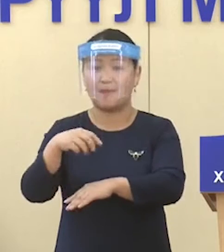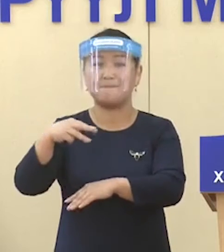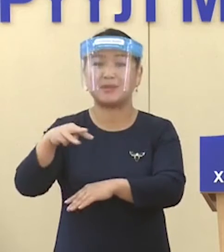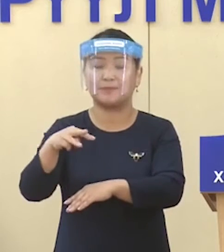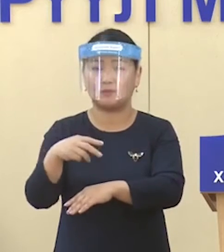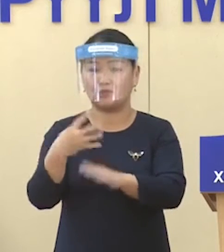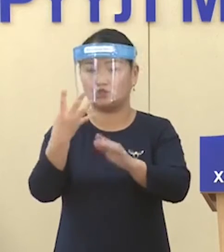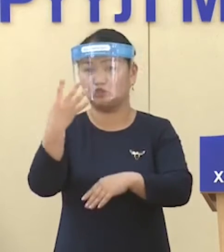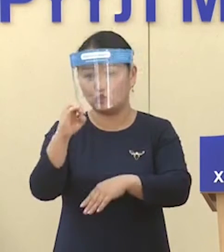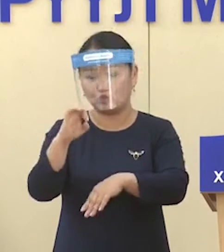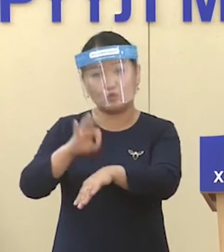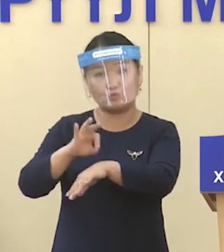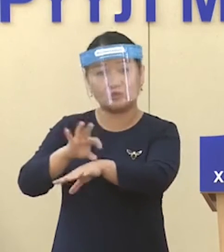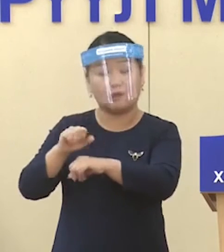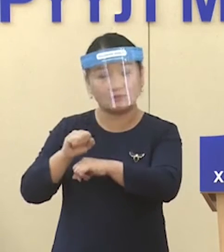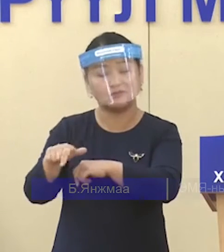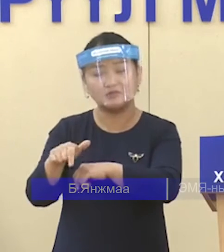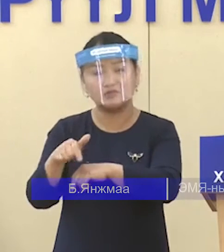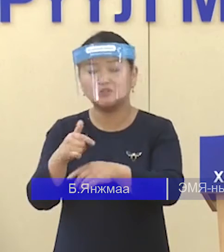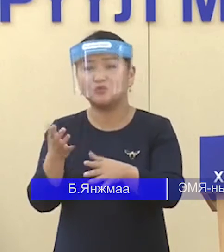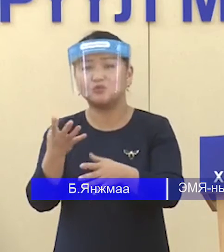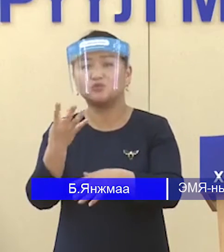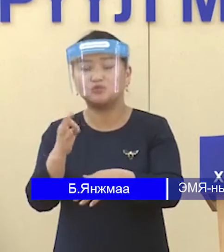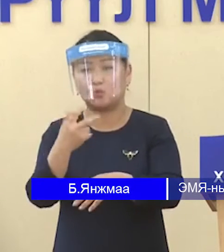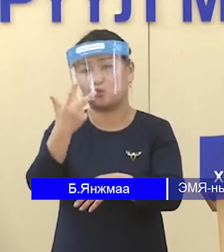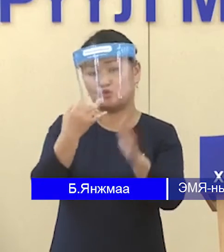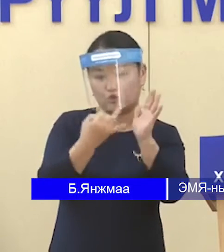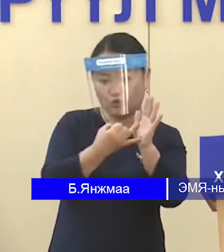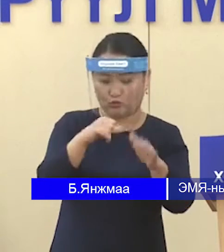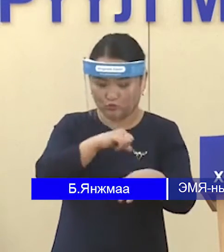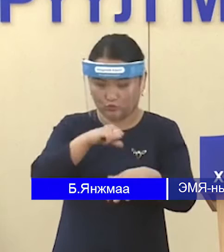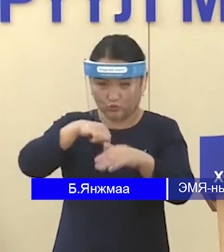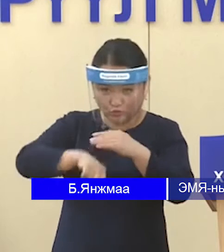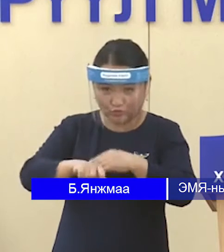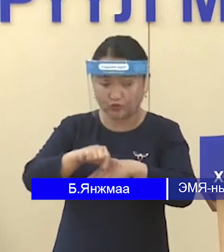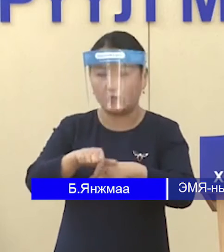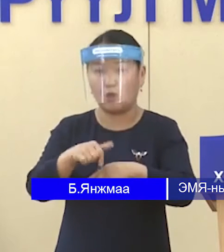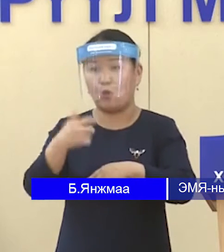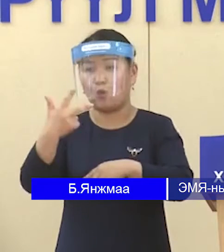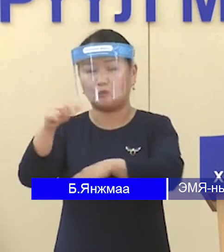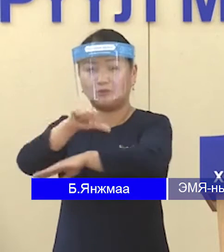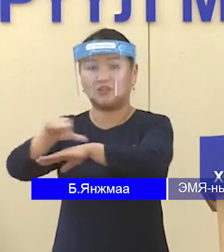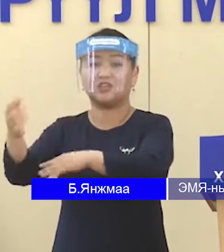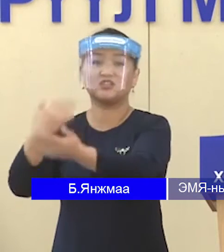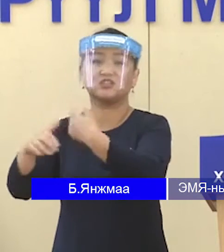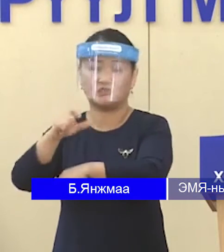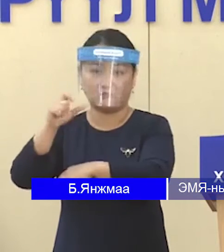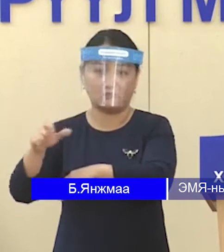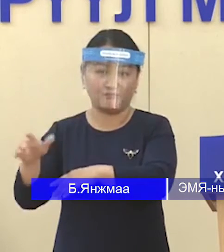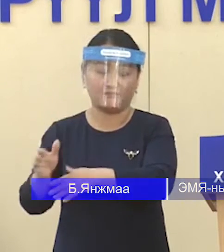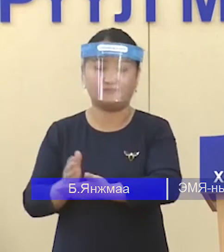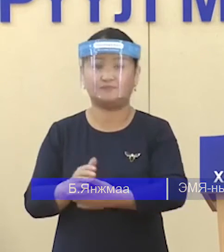тохиолдол нэмж бүртгэгдсэн байна. За шин тохиолдлуудын 37 нь дотоодын халдвар бол 3 нь гаднаас зөвөрлөгдсөн тохиолдлууд